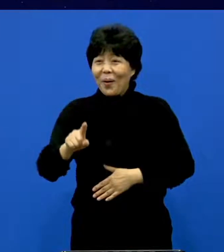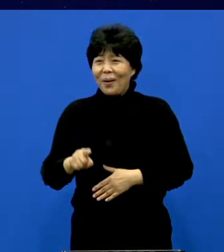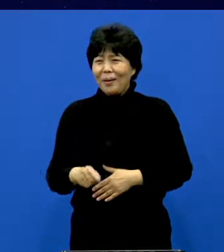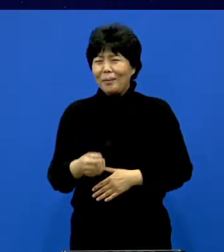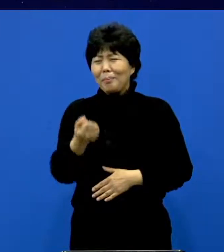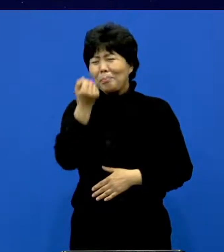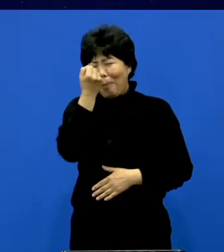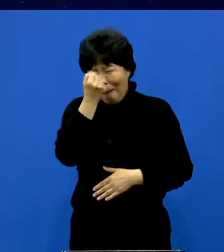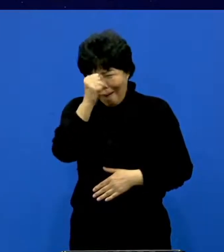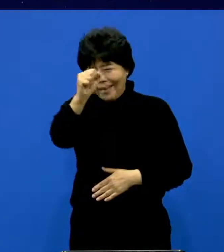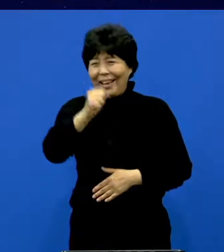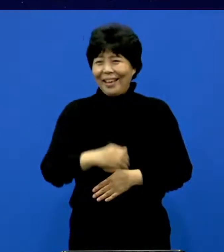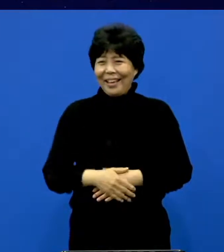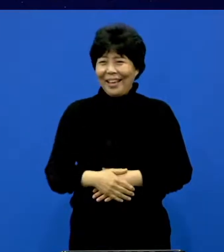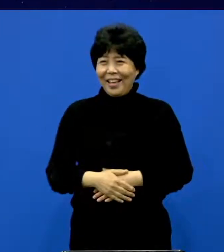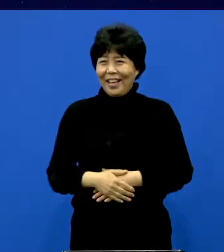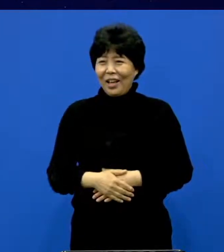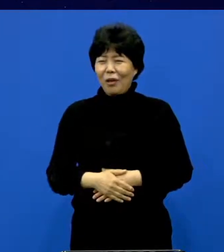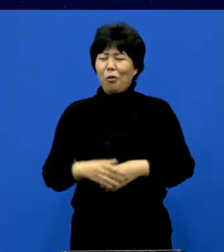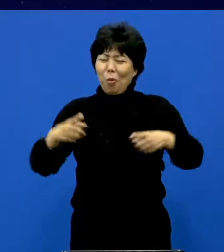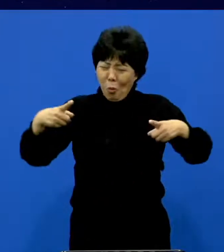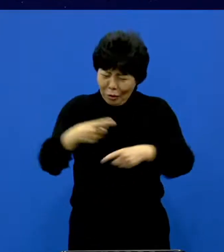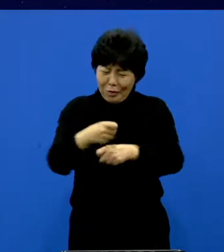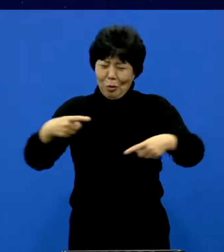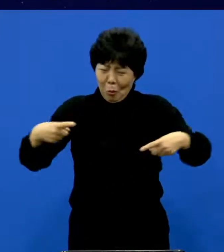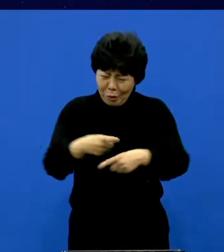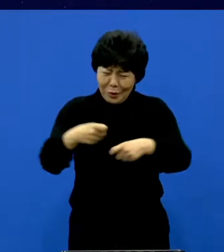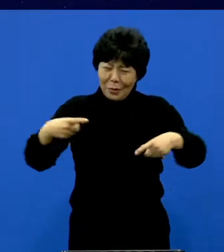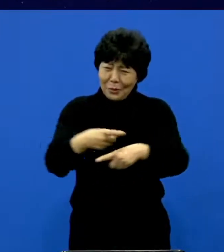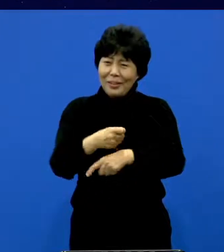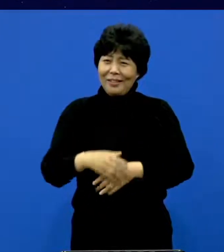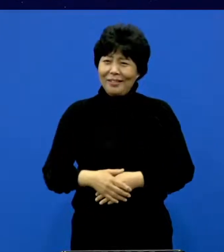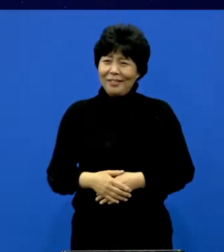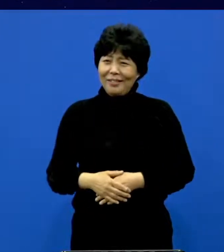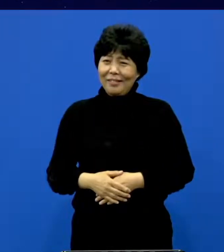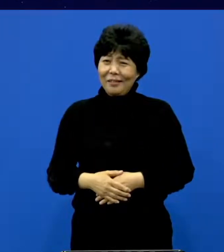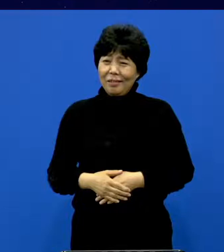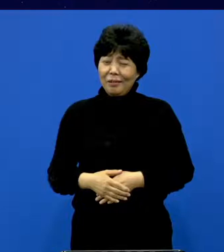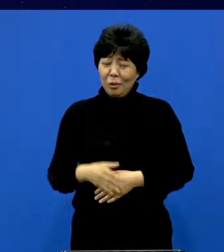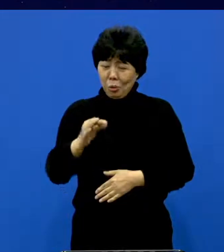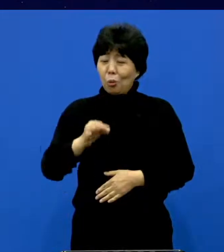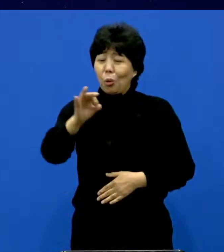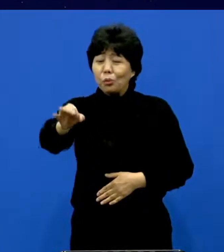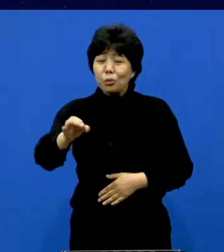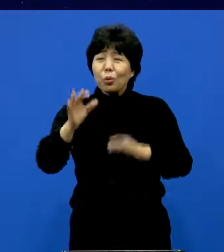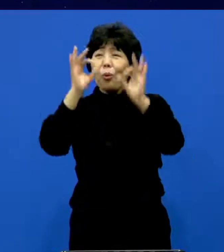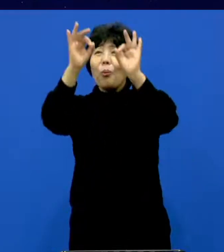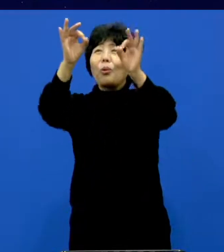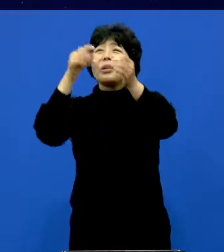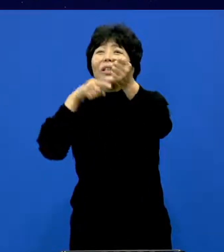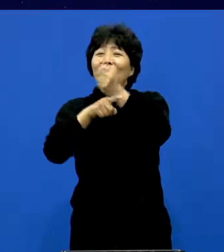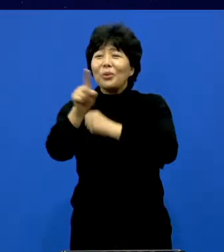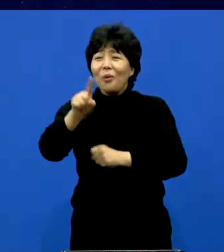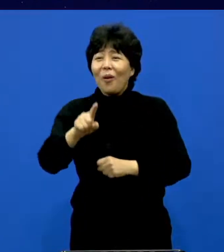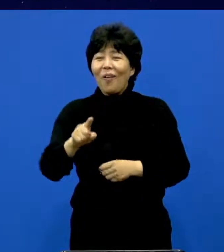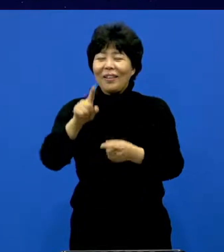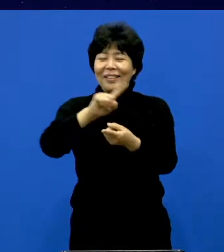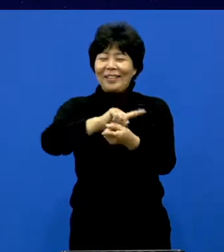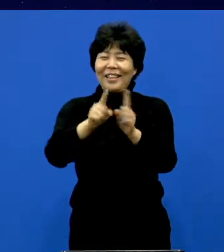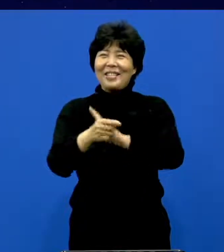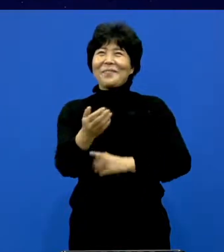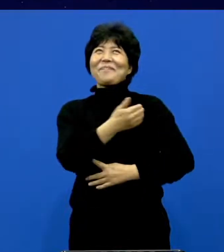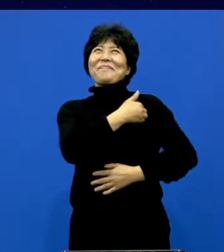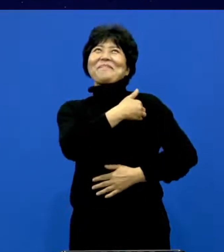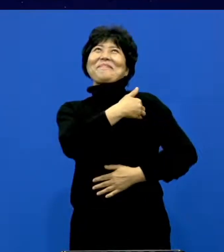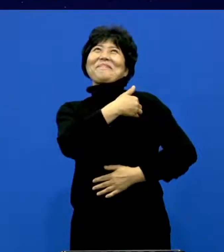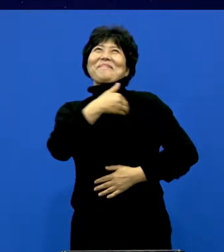있고. 그런데도 돈 내고 봐요. 왜 그렇습니까? 보복 심리에 대한 대리만족. 다 원수 같는